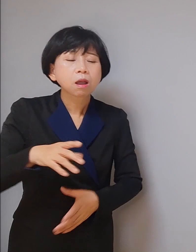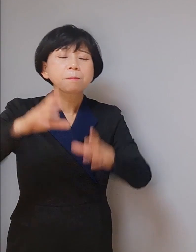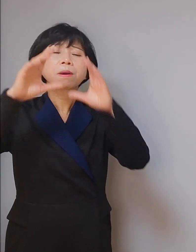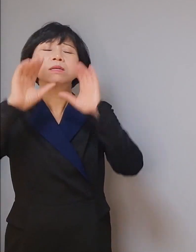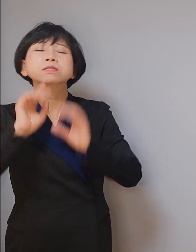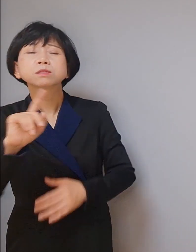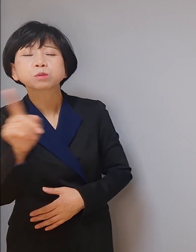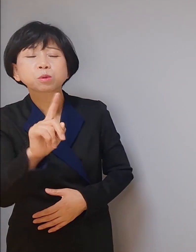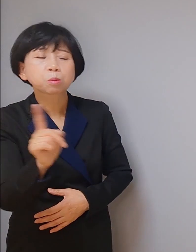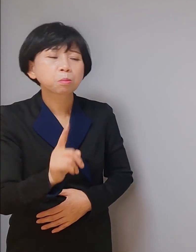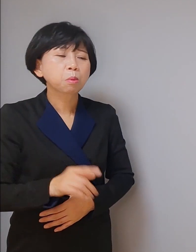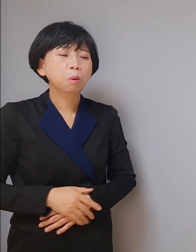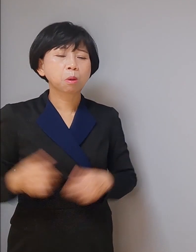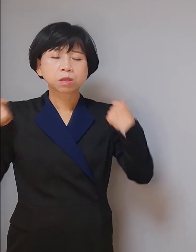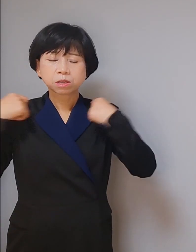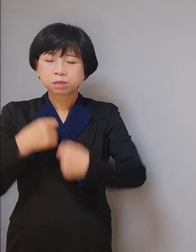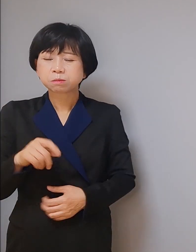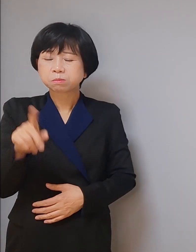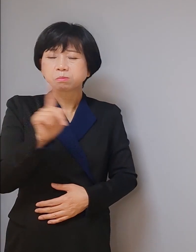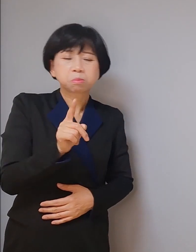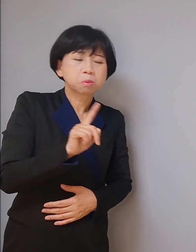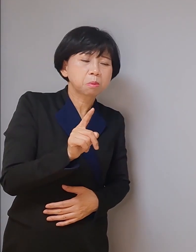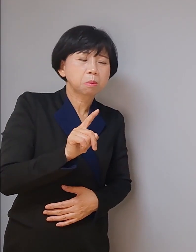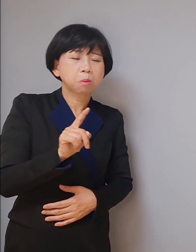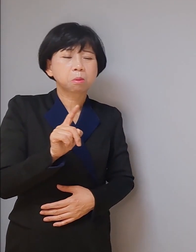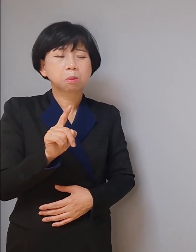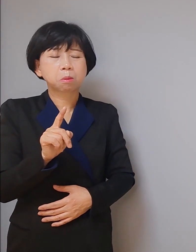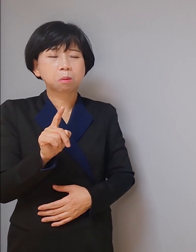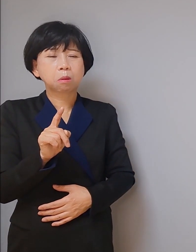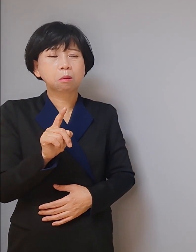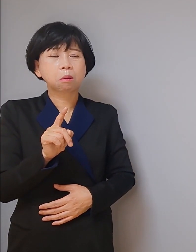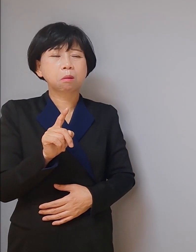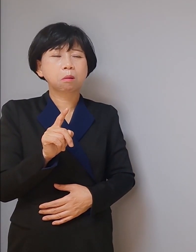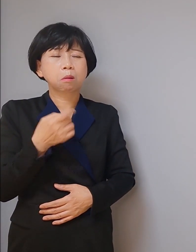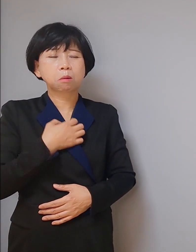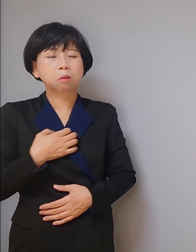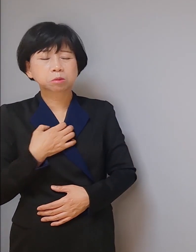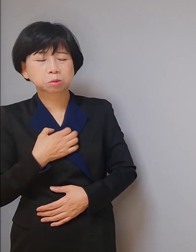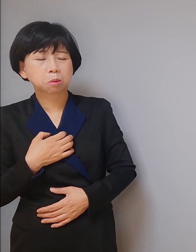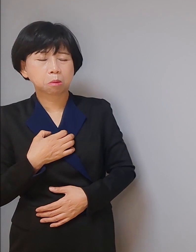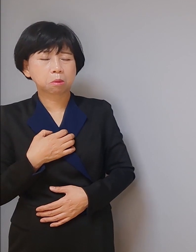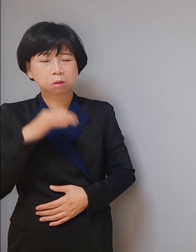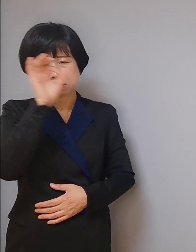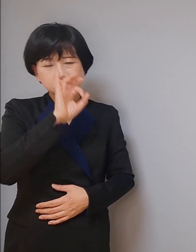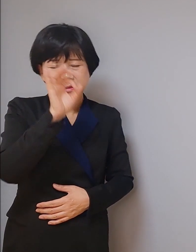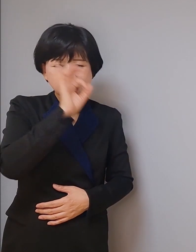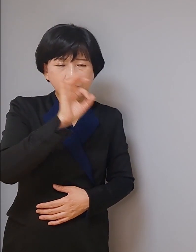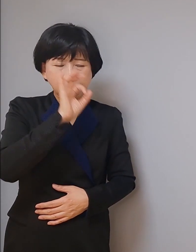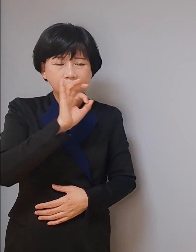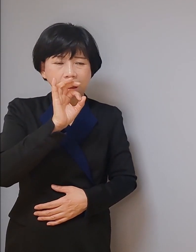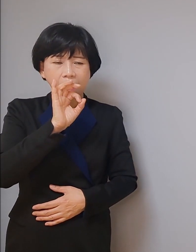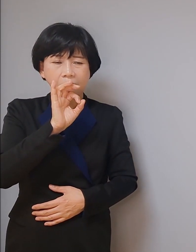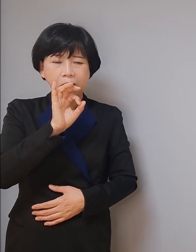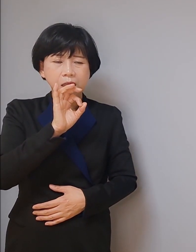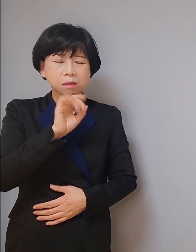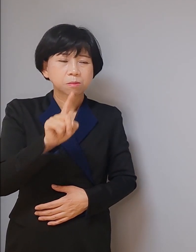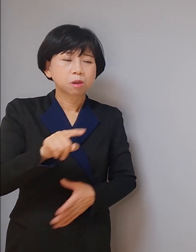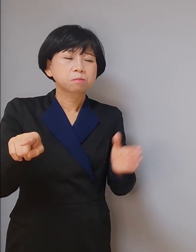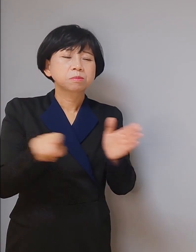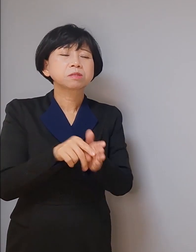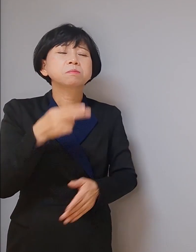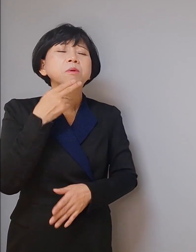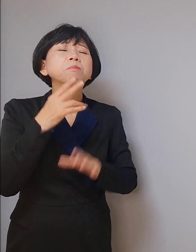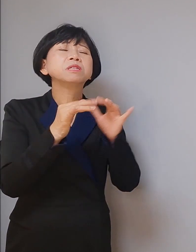또 무엇을 입을까 분명 누군가는 간절히 찾고 있겠지요. 그런데 이걸 누가 구합니까? 예수님을 믿지